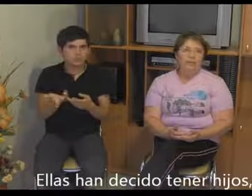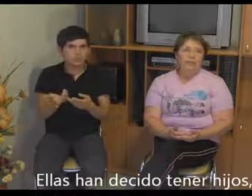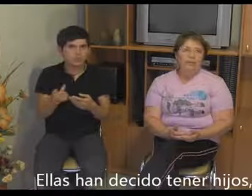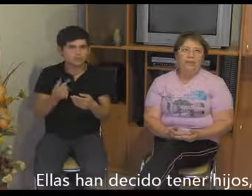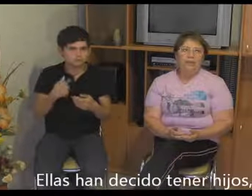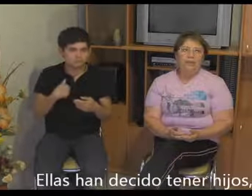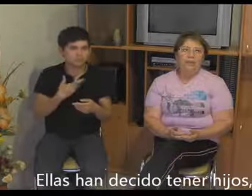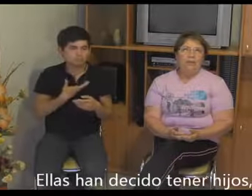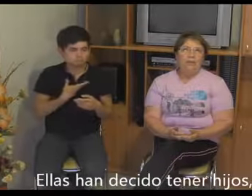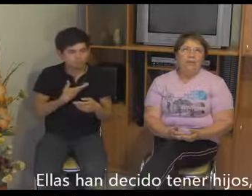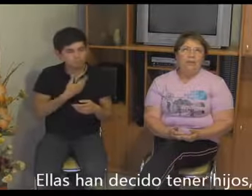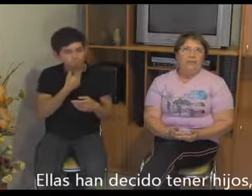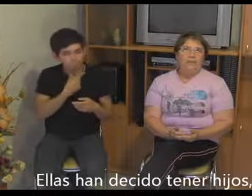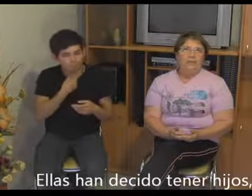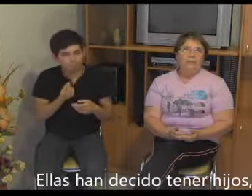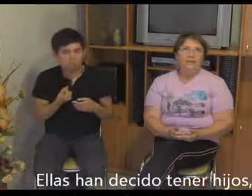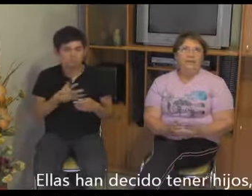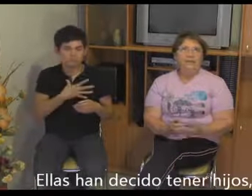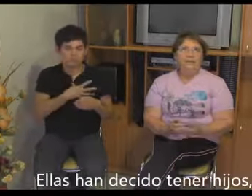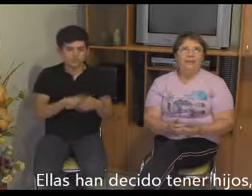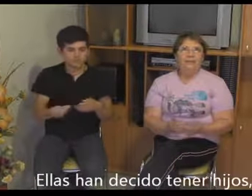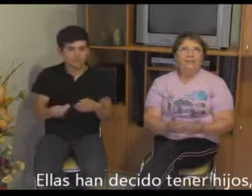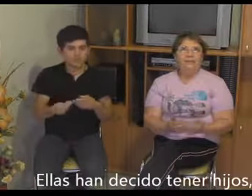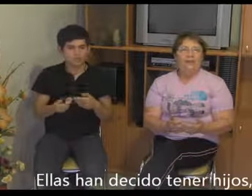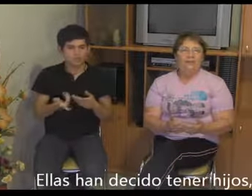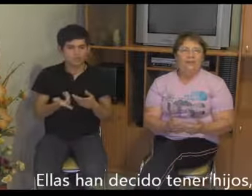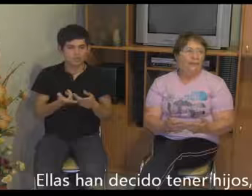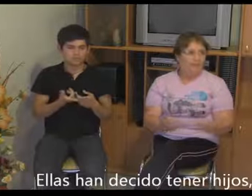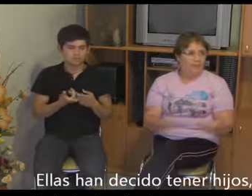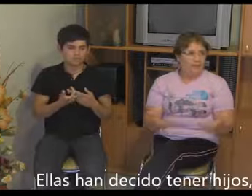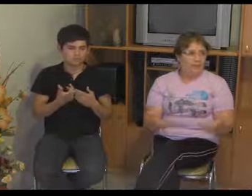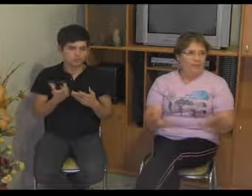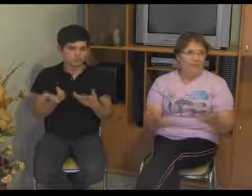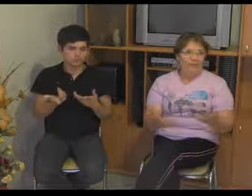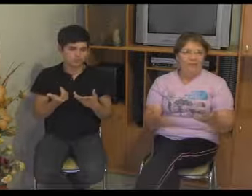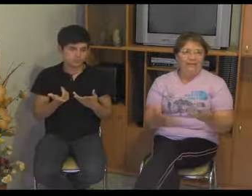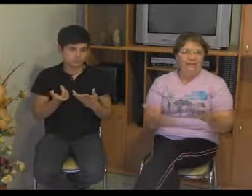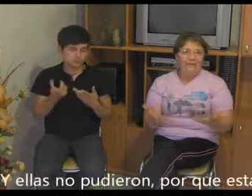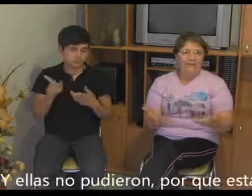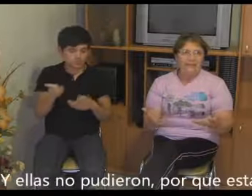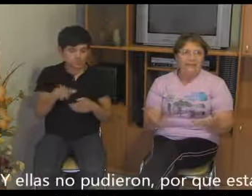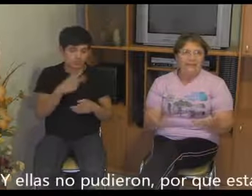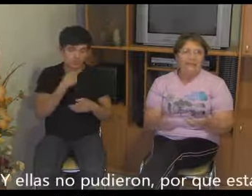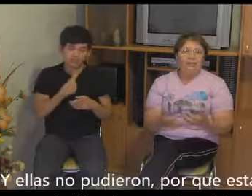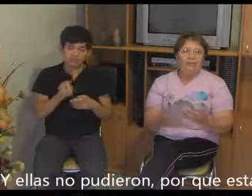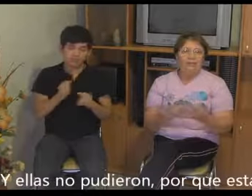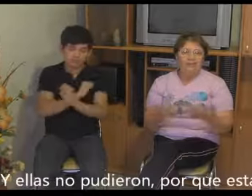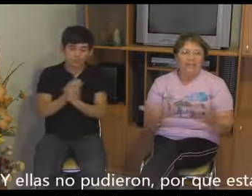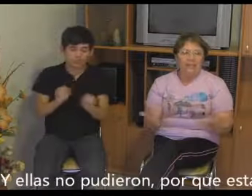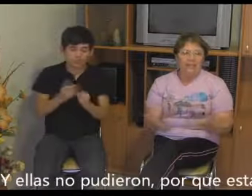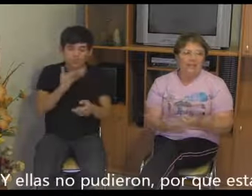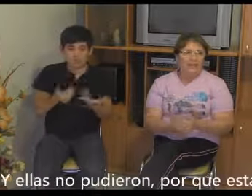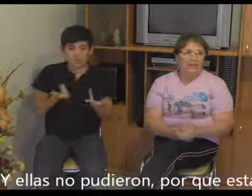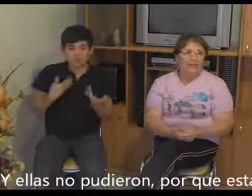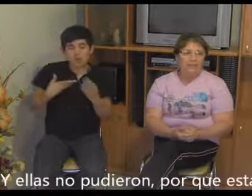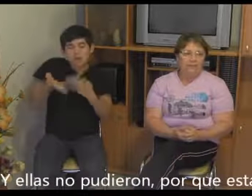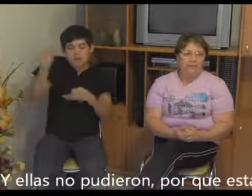lo tanto quisieron tener hijos y no pudieron porque ya estaban esterilizadas y no tenían idea que esto había